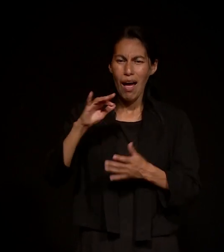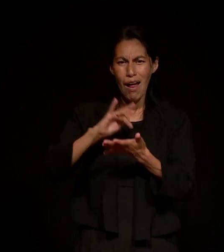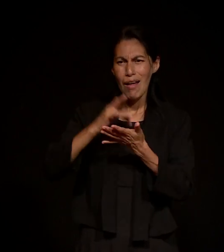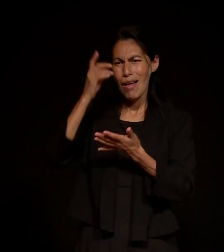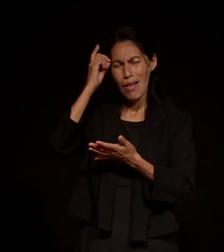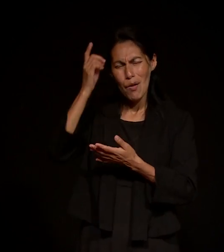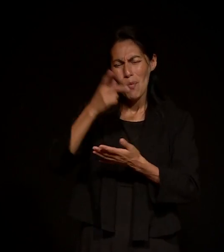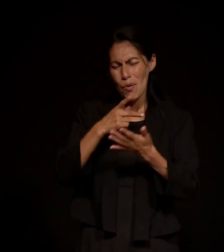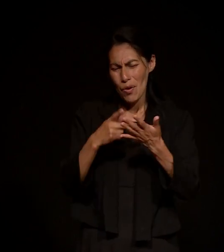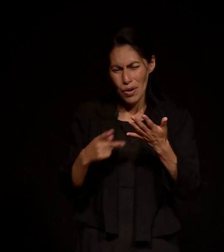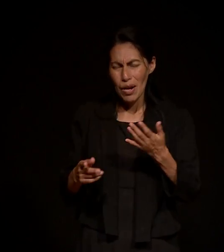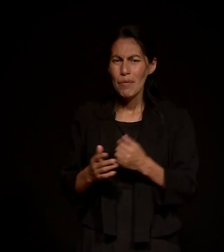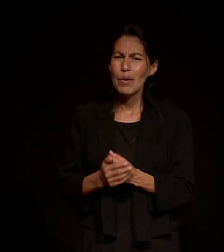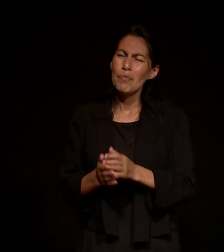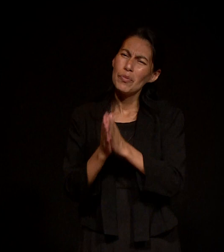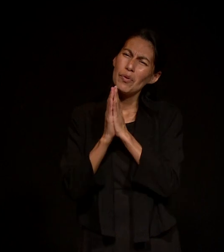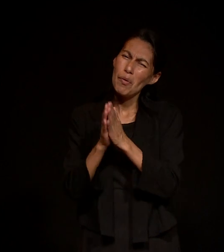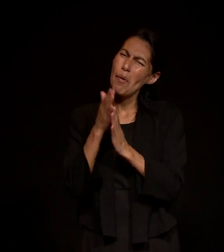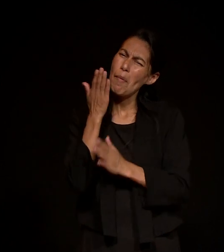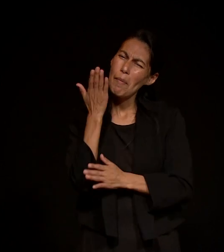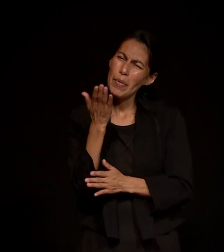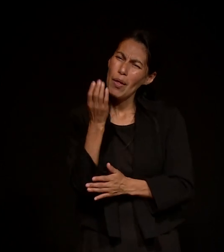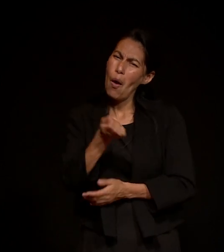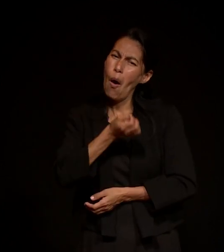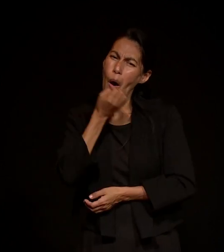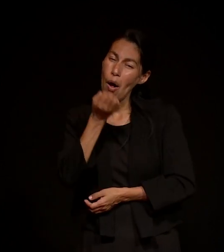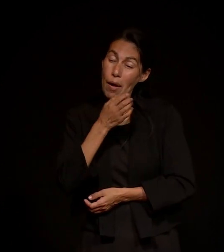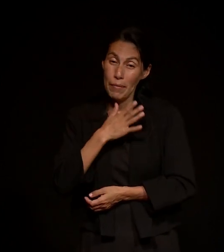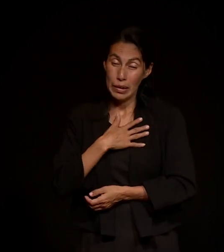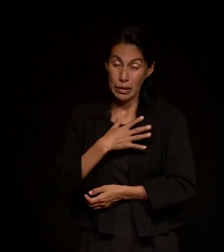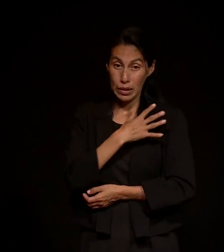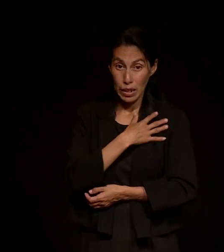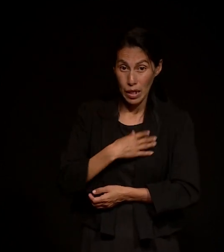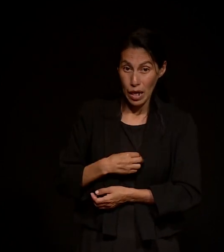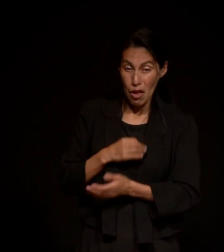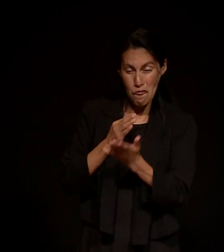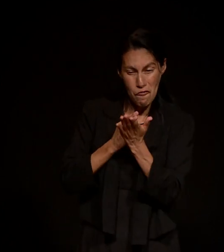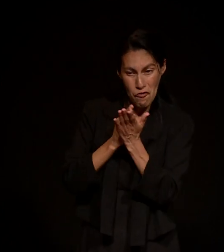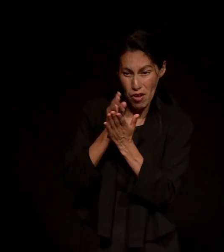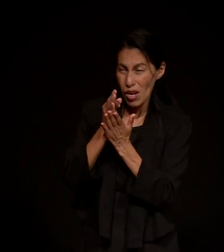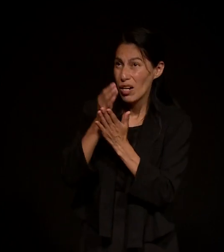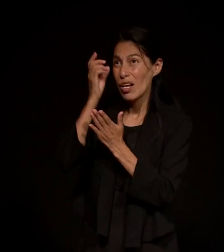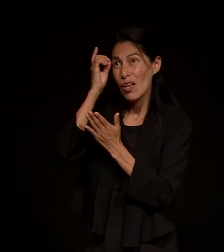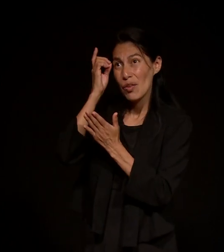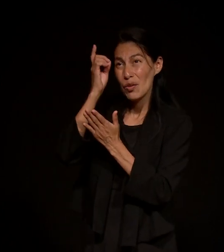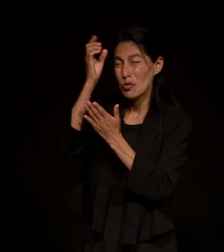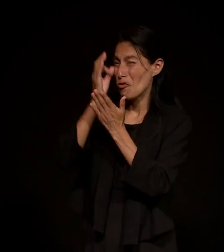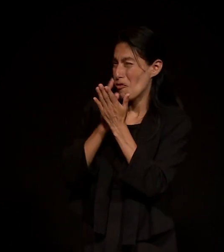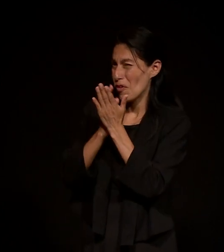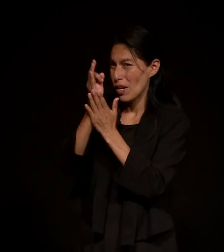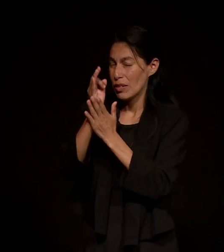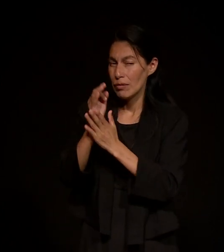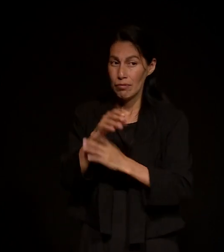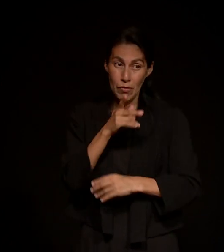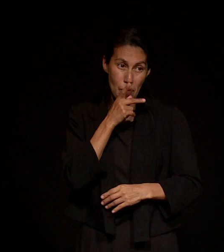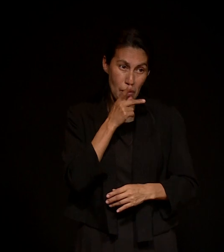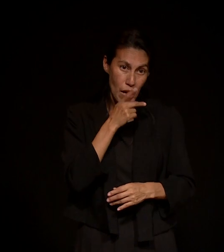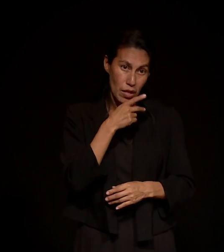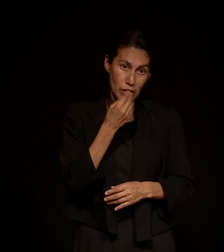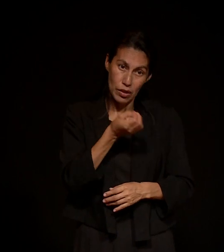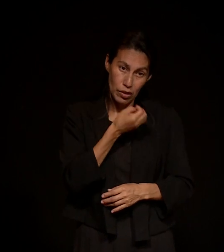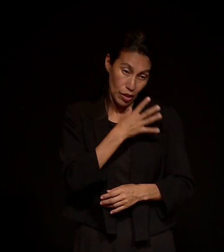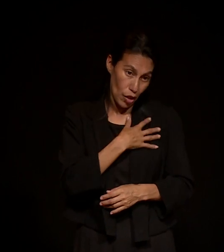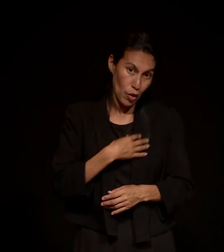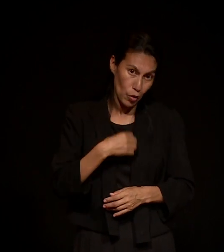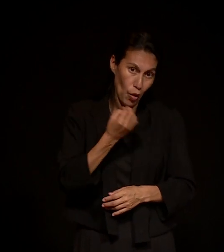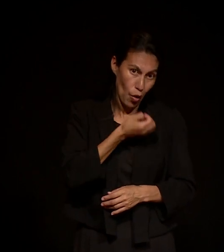programa. Amén. Pido por mis hijas, para serles fieles, para que sean fieles a Dios. Sí, los papás oran por